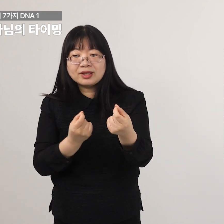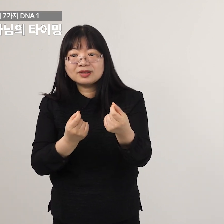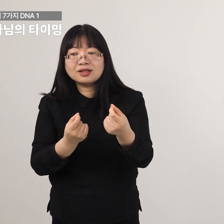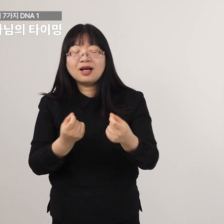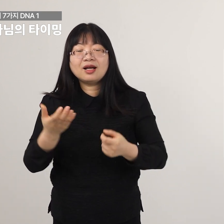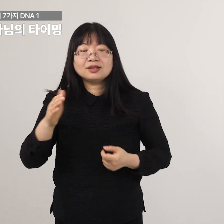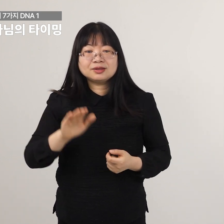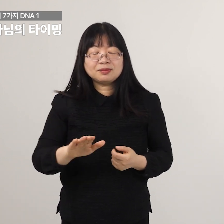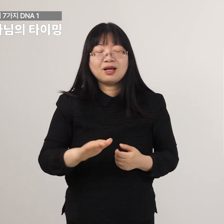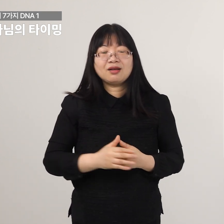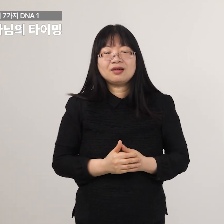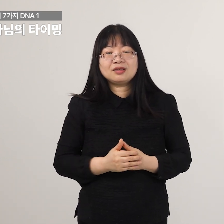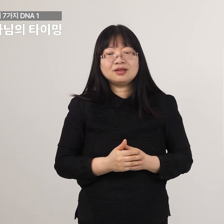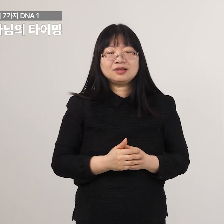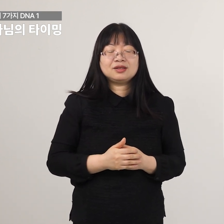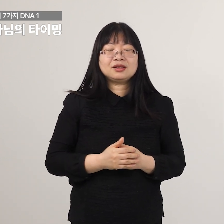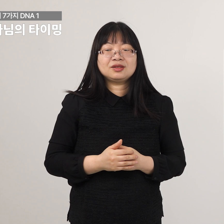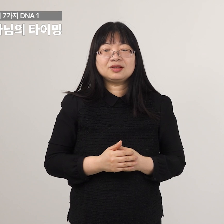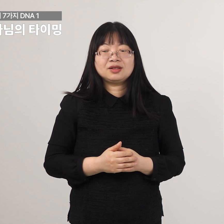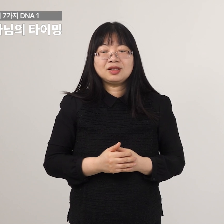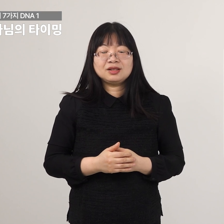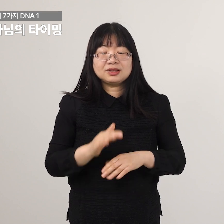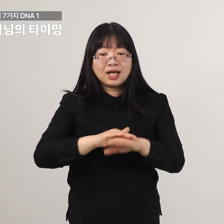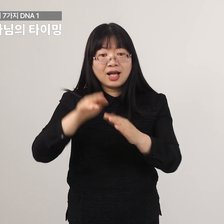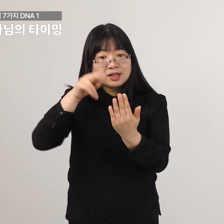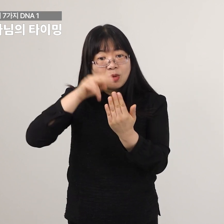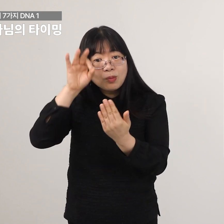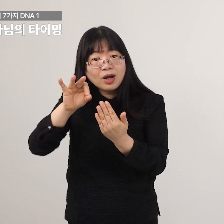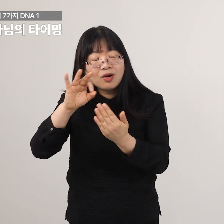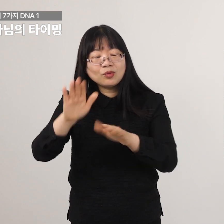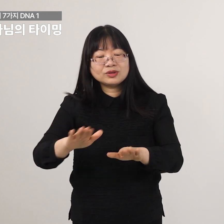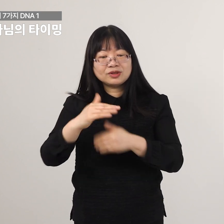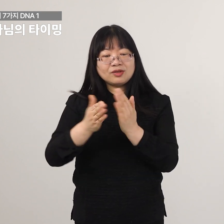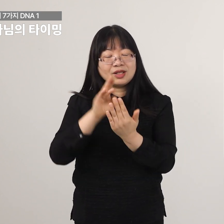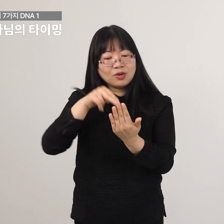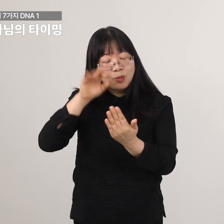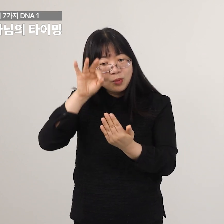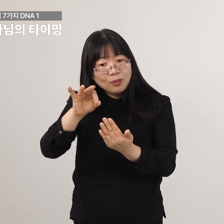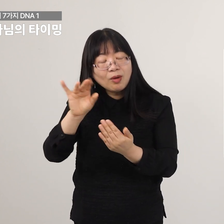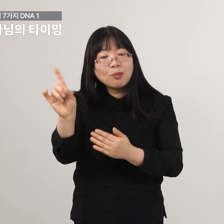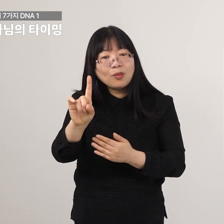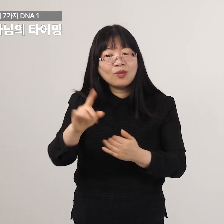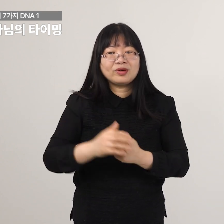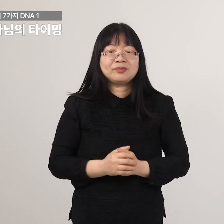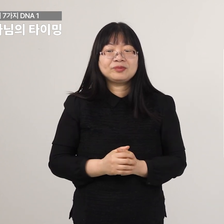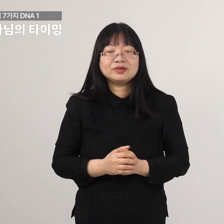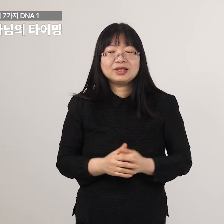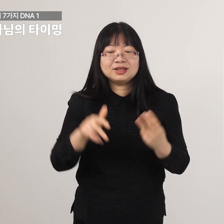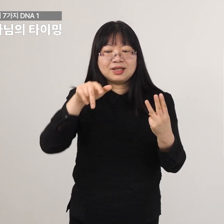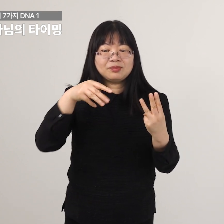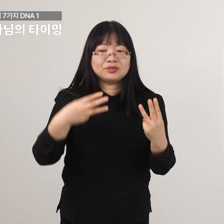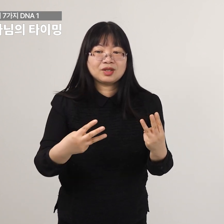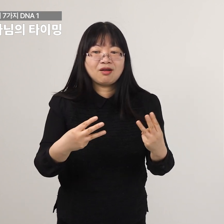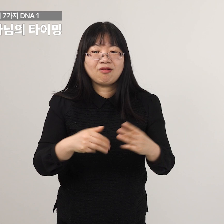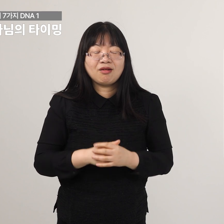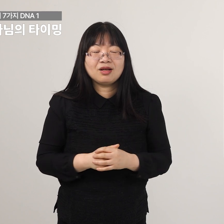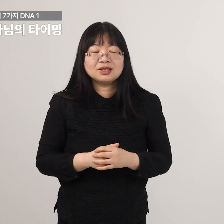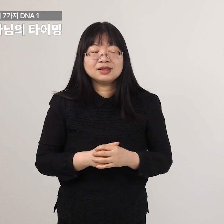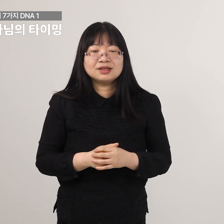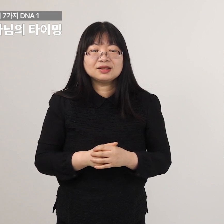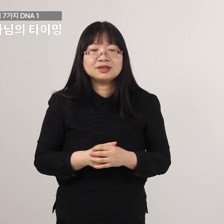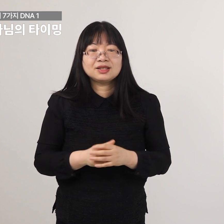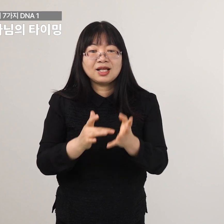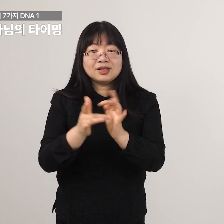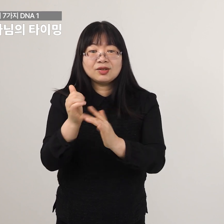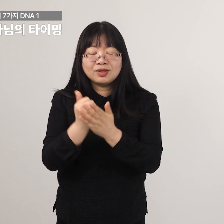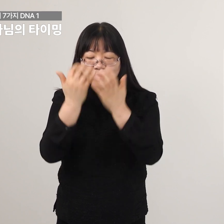근데 순서는 맞는데 거기에 보면 오늘 성경에 보니까 이렇게 돼 있죠. 3절 그가